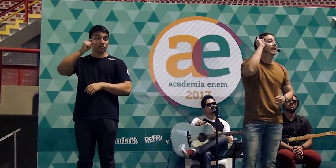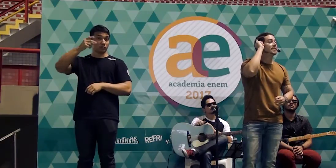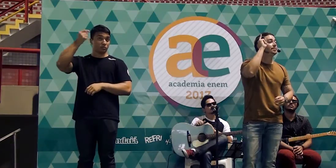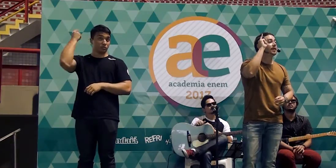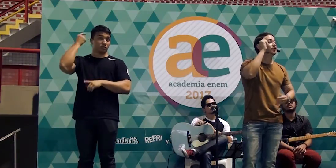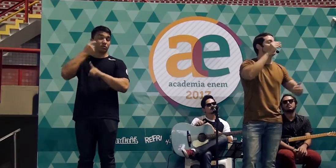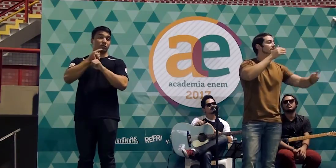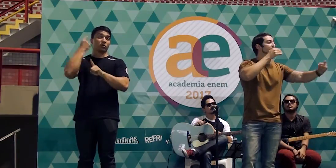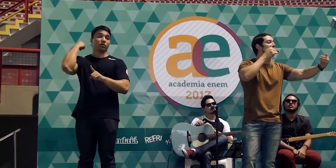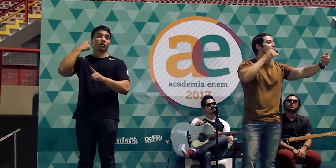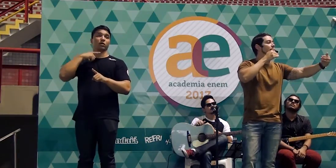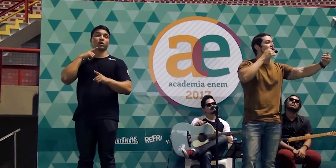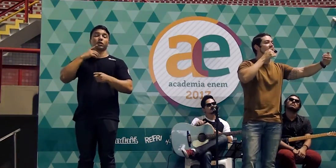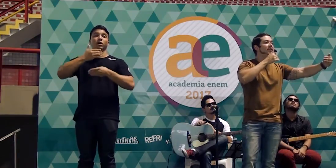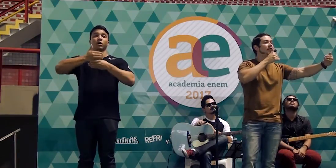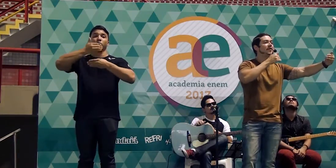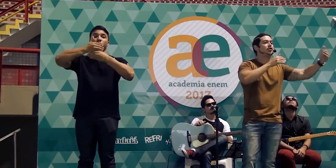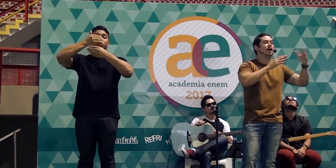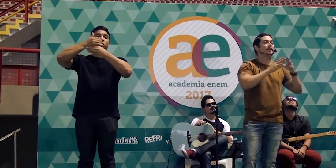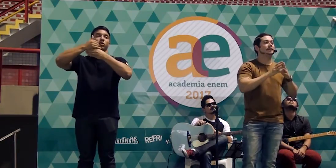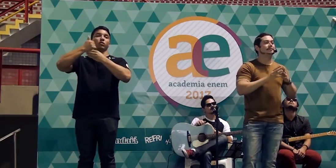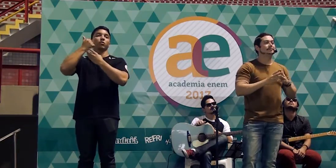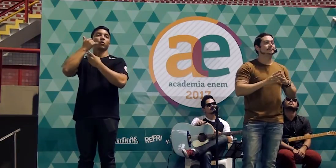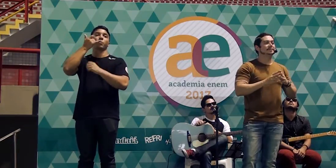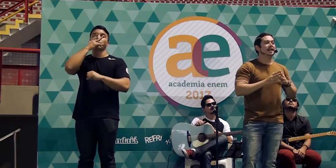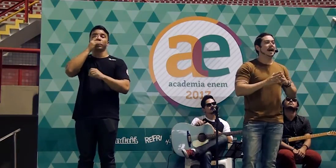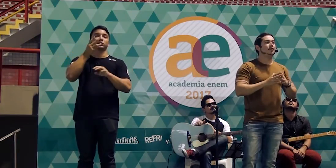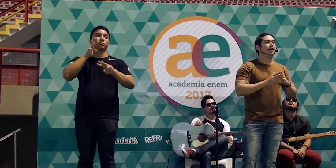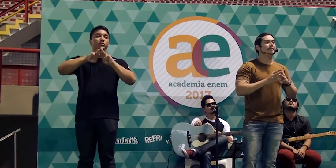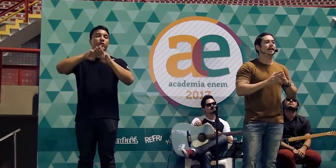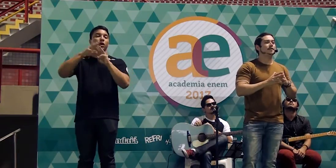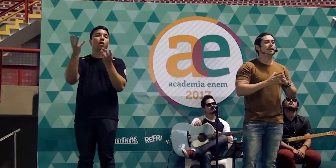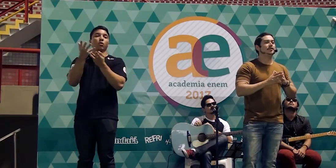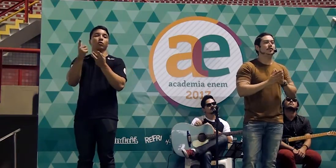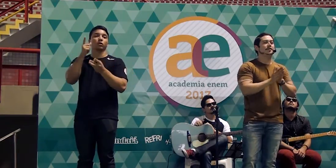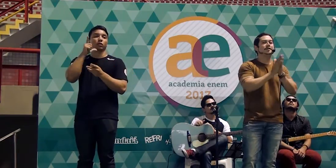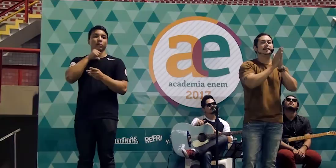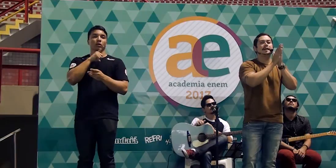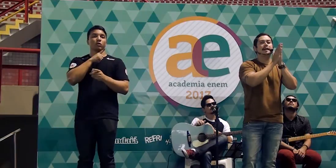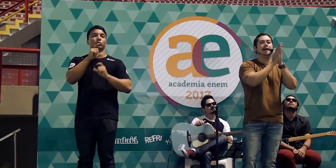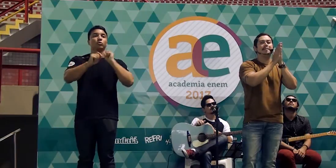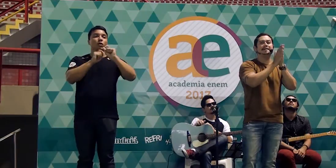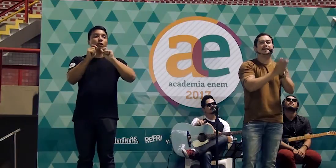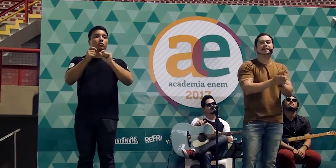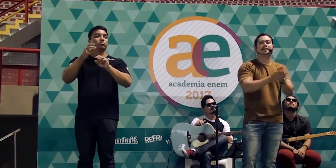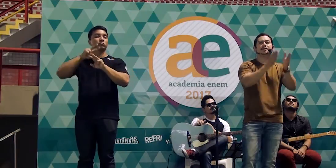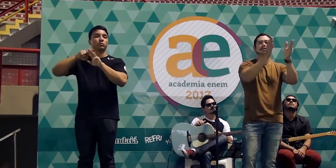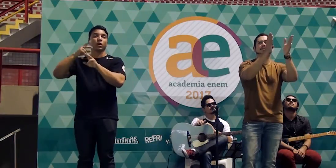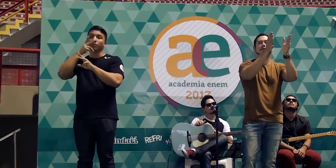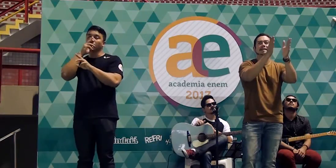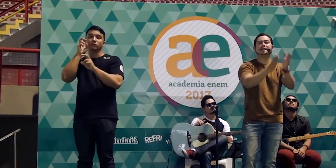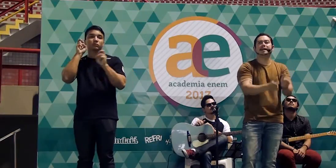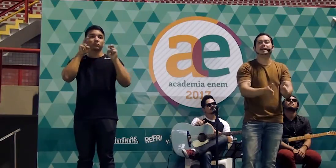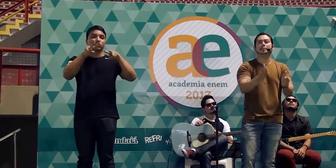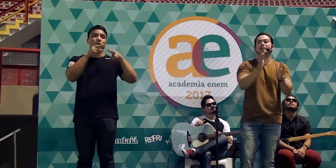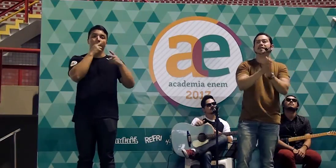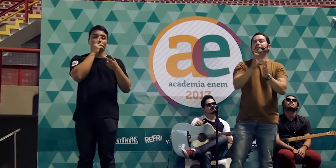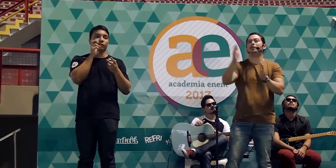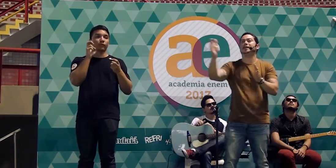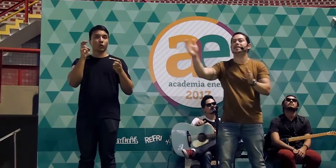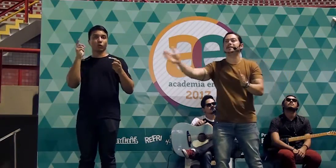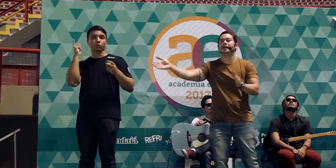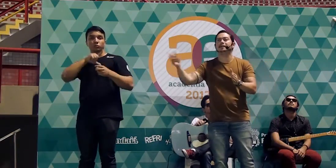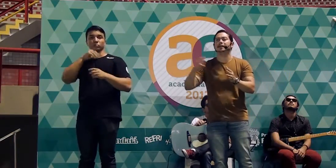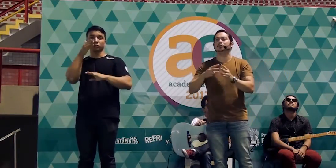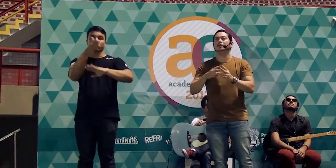Antigamente, até as prisões eram a porta de ferro fechada. Agora, até as prisões, é mais interessante que seja uma cela, que eu possa